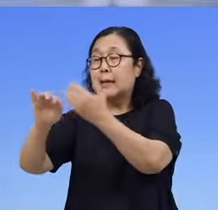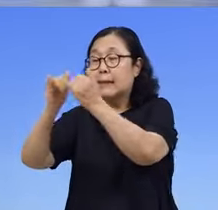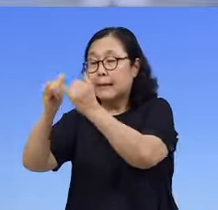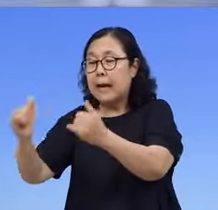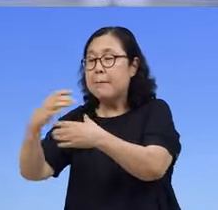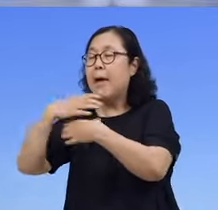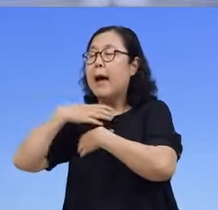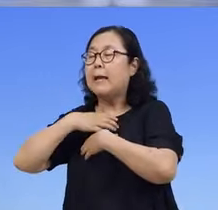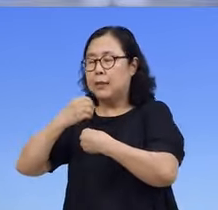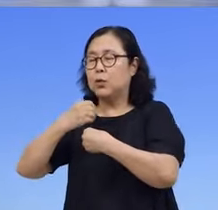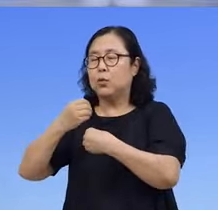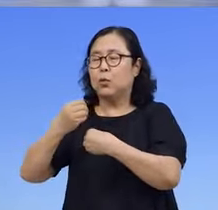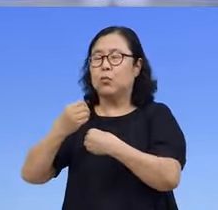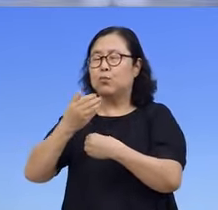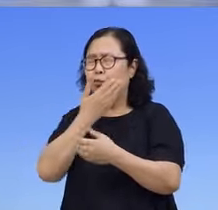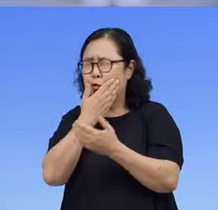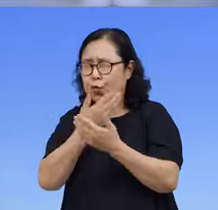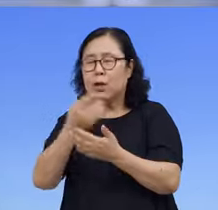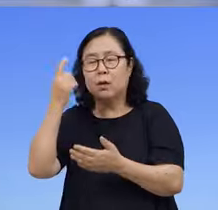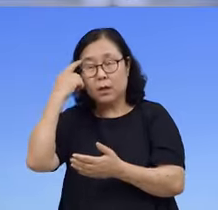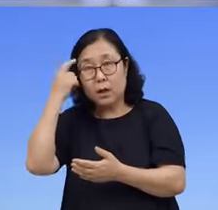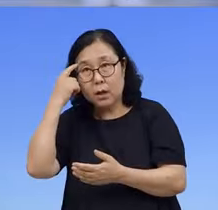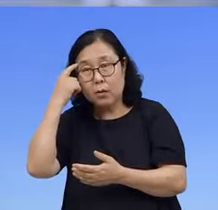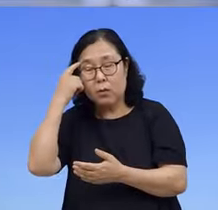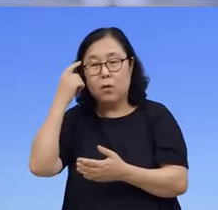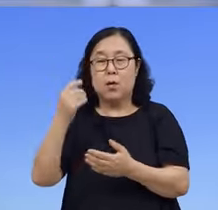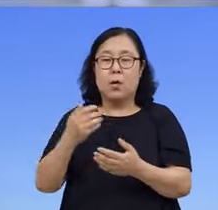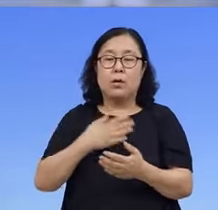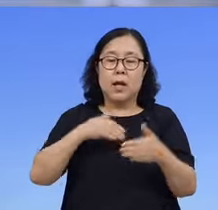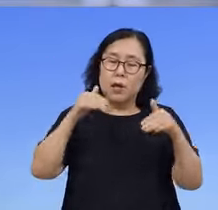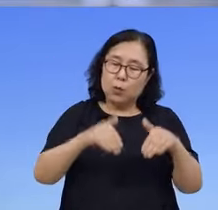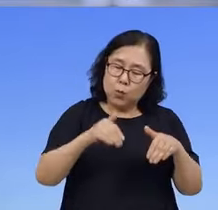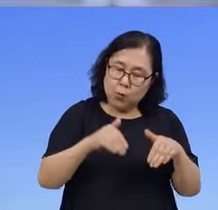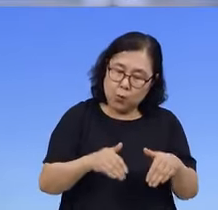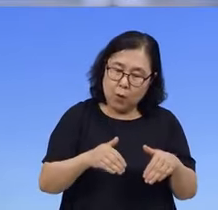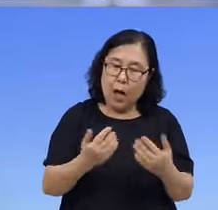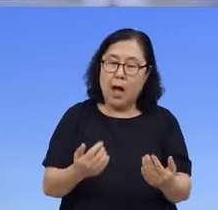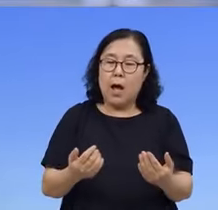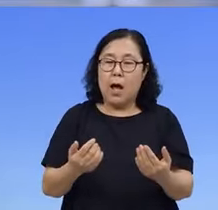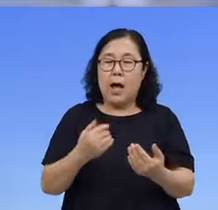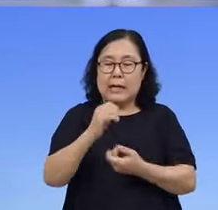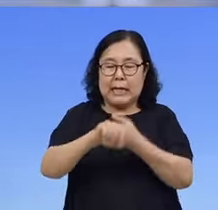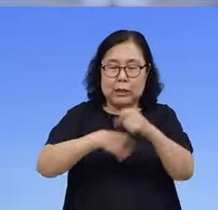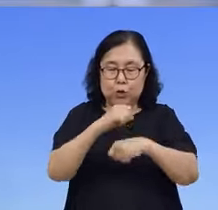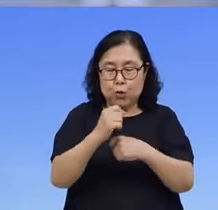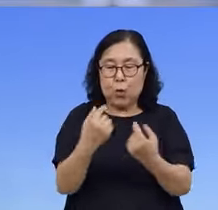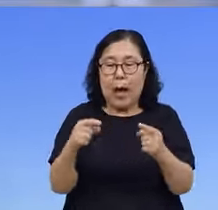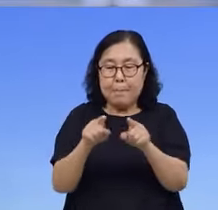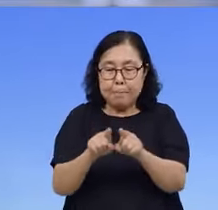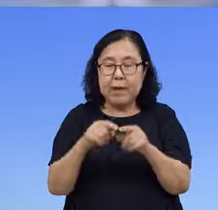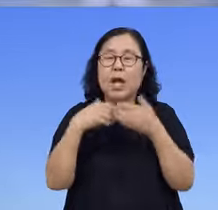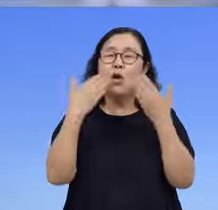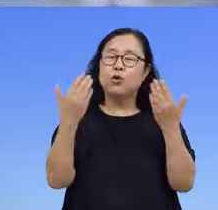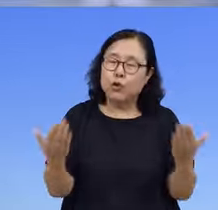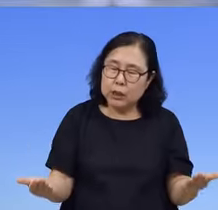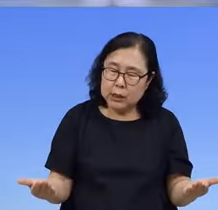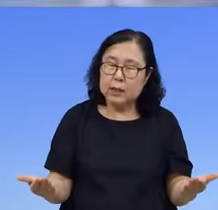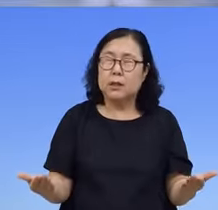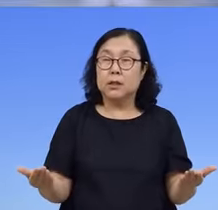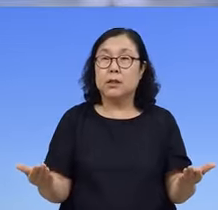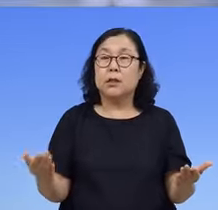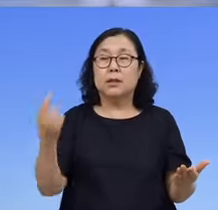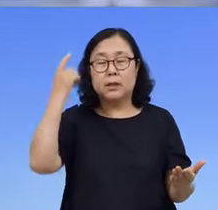원한다면 내 종들도 같은 안식을, 가축들도 함께 쉬는 그런 안식을, 이 정신이 회복이 될